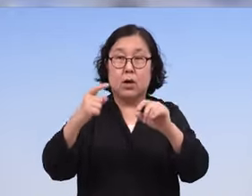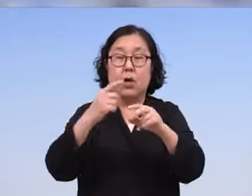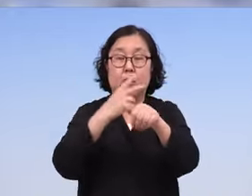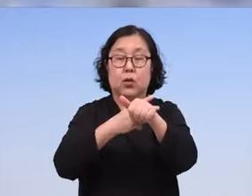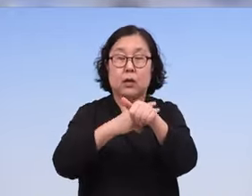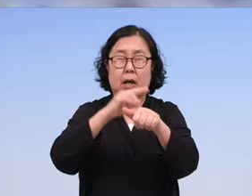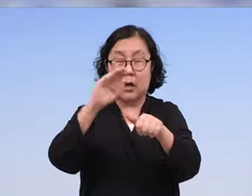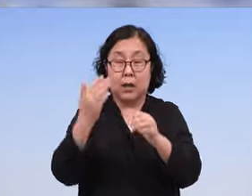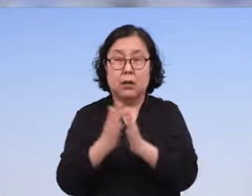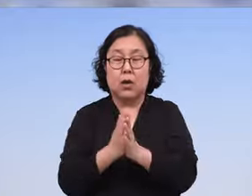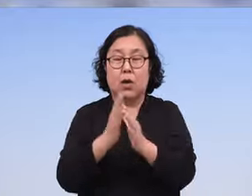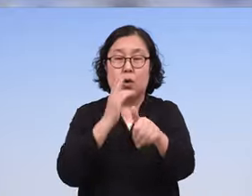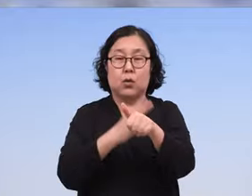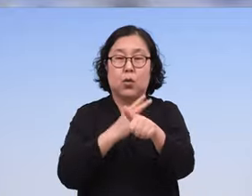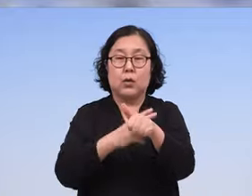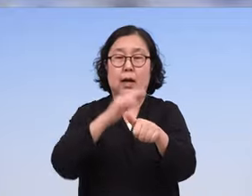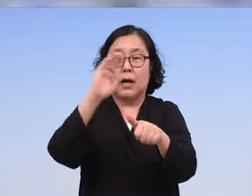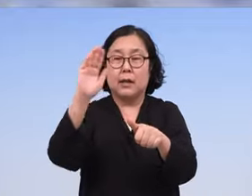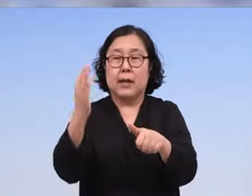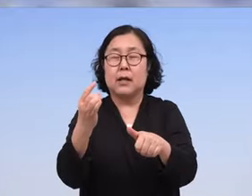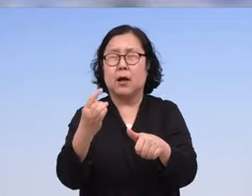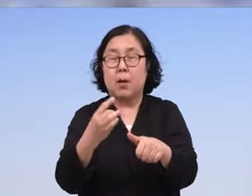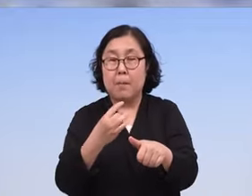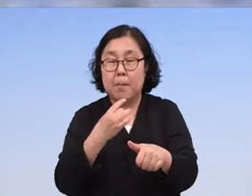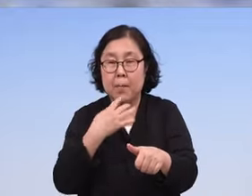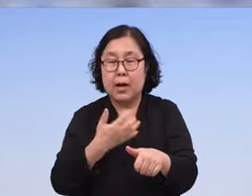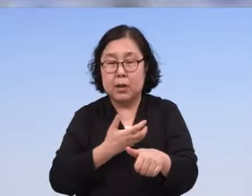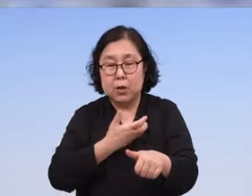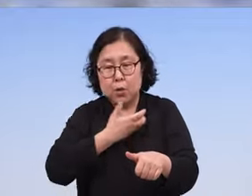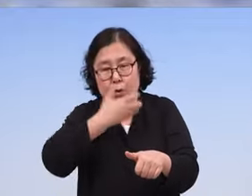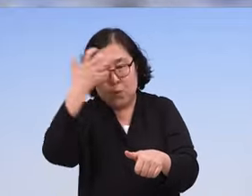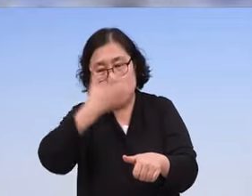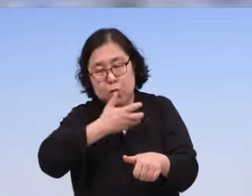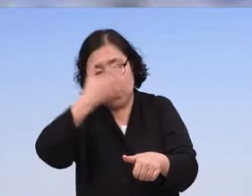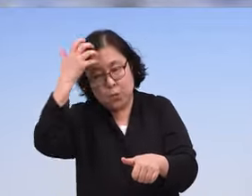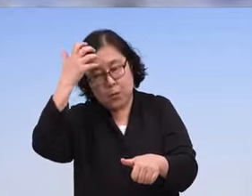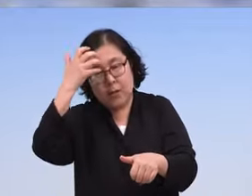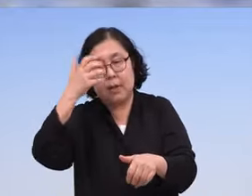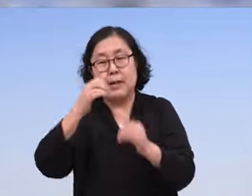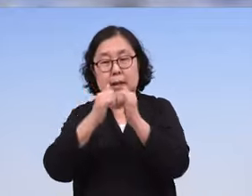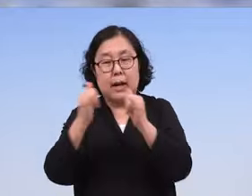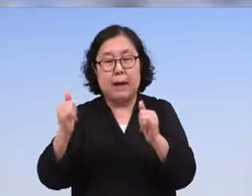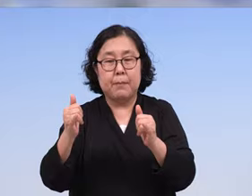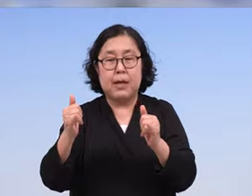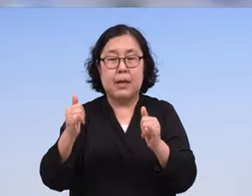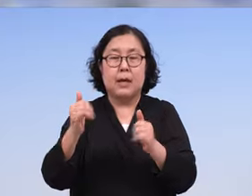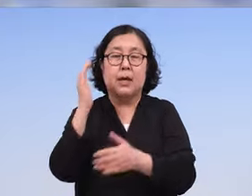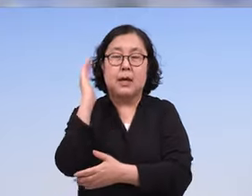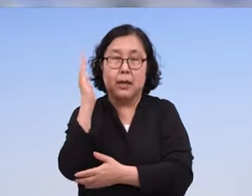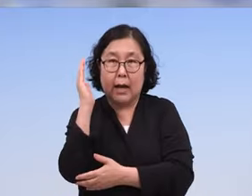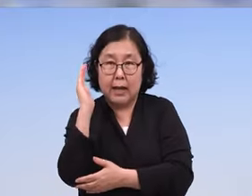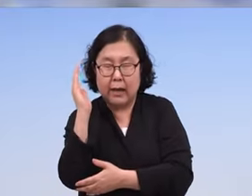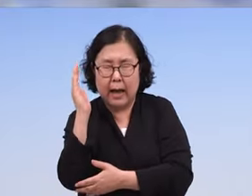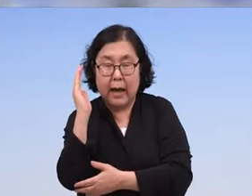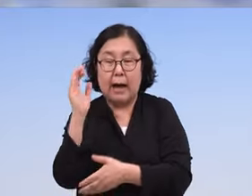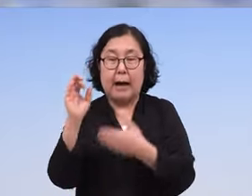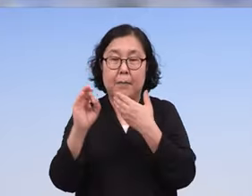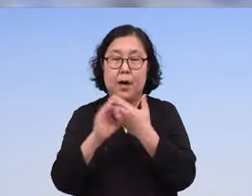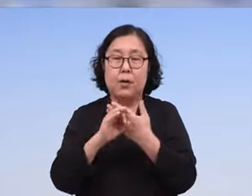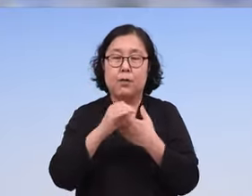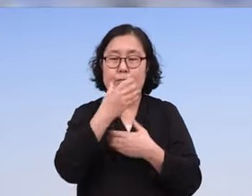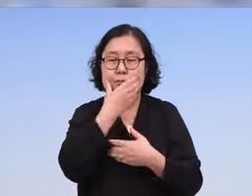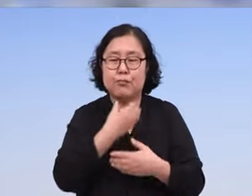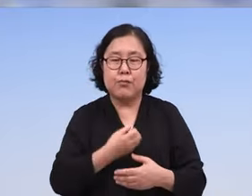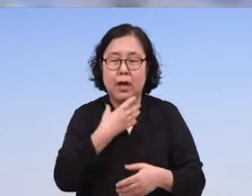잘 들어보세요. 교사 되는 것만이 꿈인 분이 강단했으면 그 학생들이 불행해지는 거예요. 교사